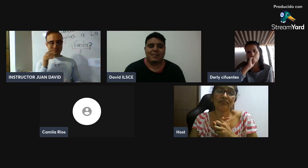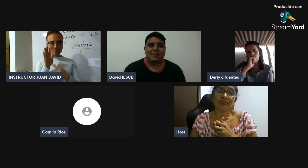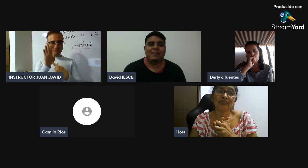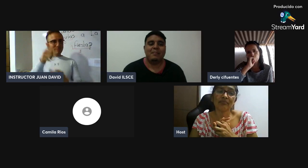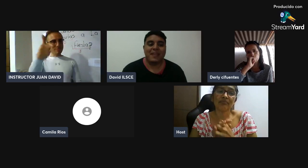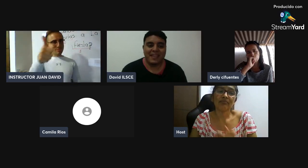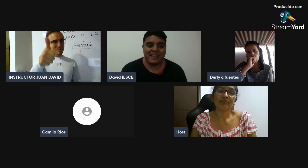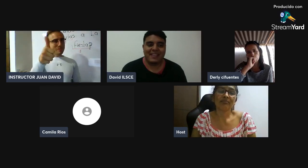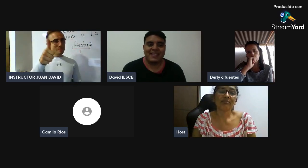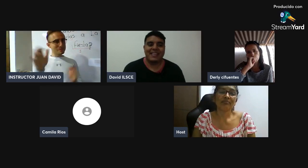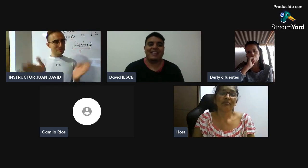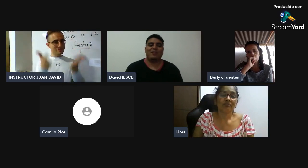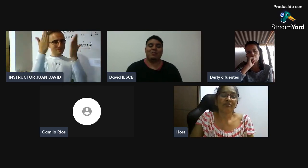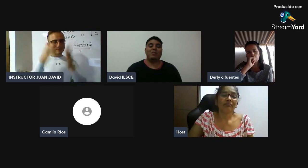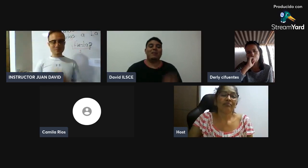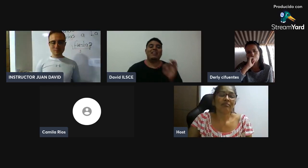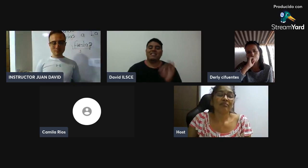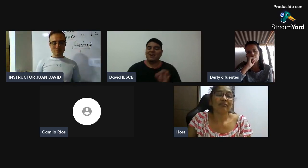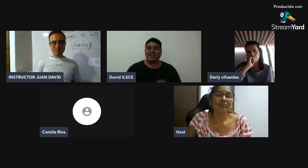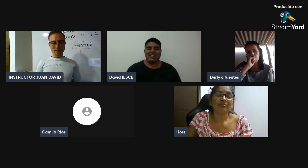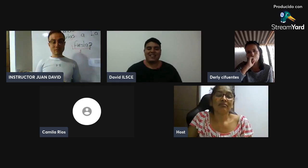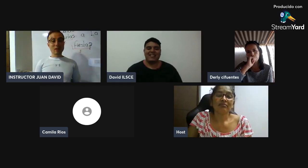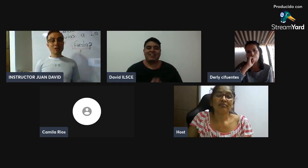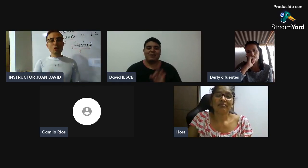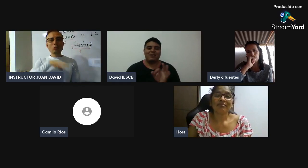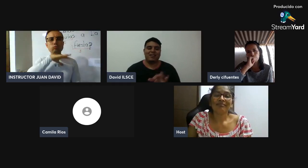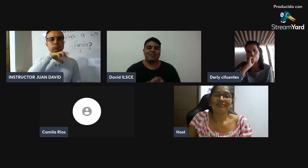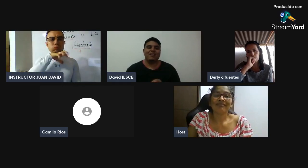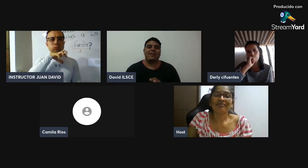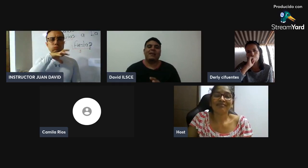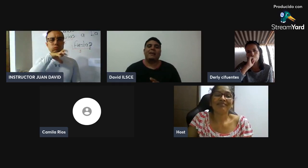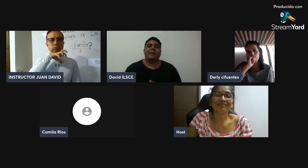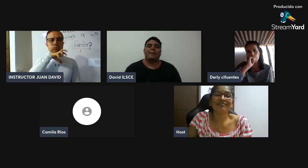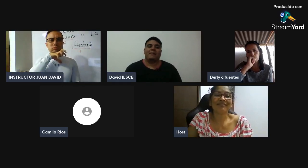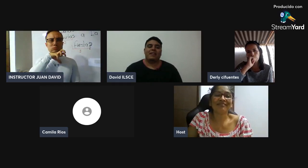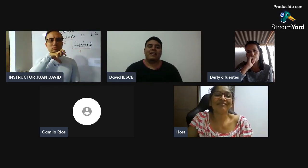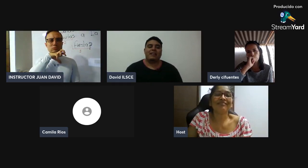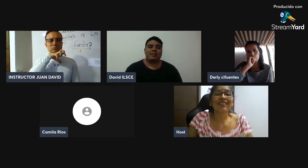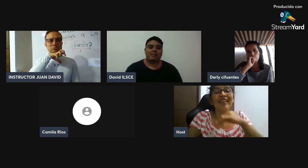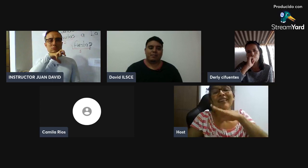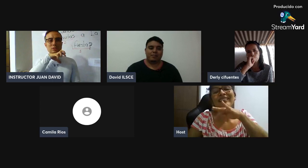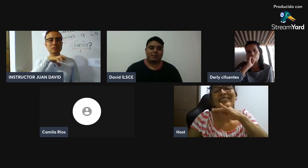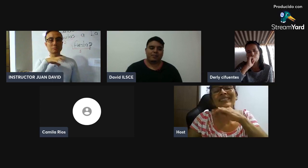bien visto muy bien chévere has mejorado sería así